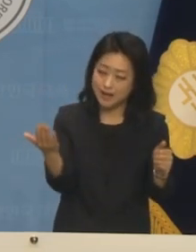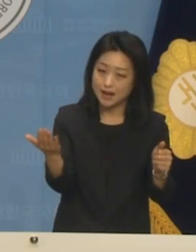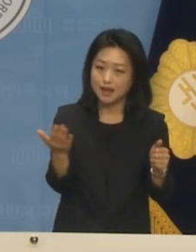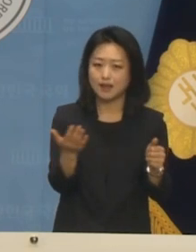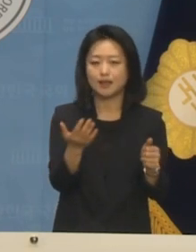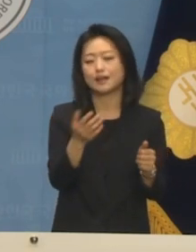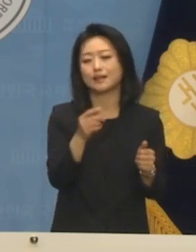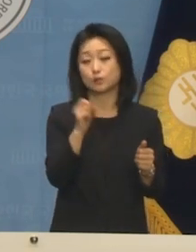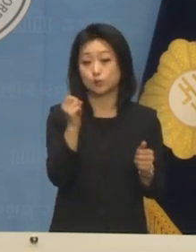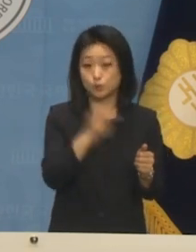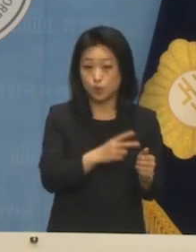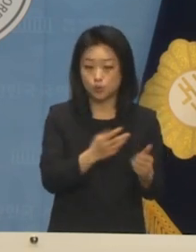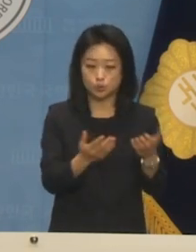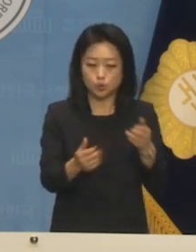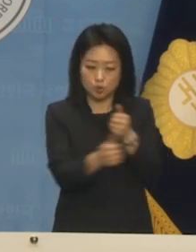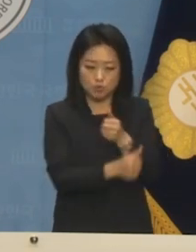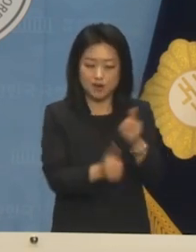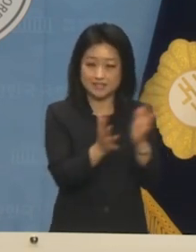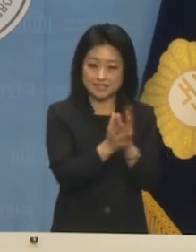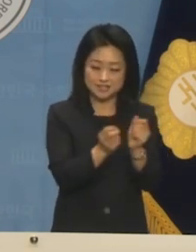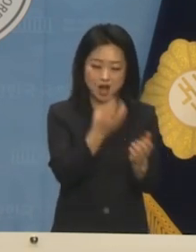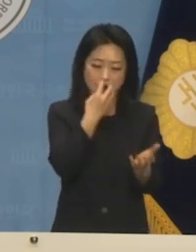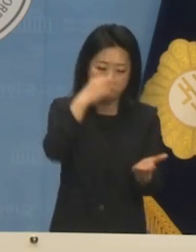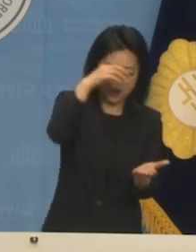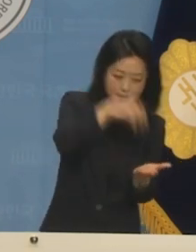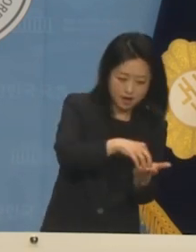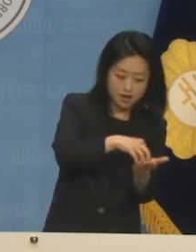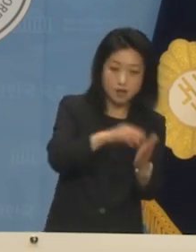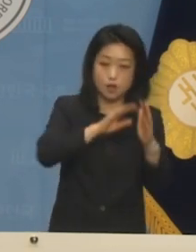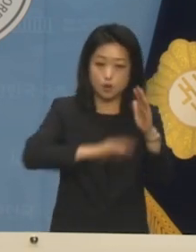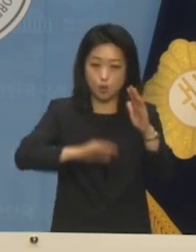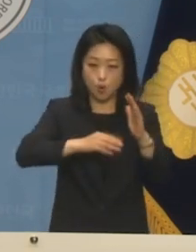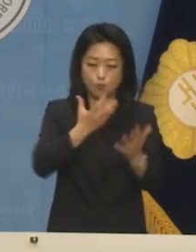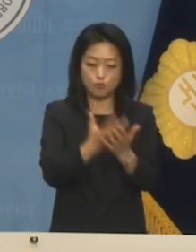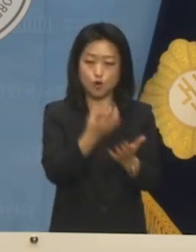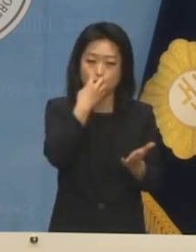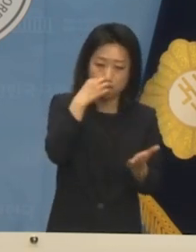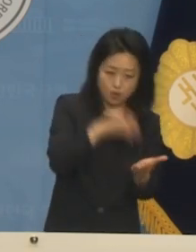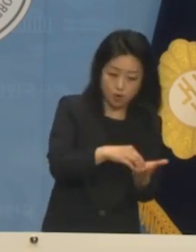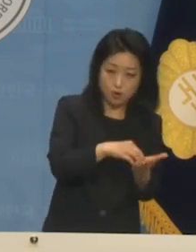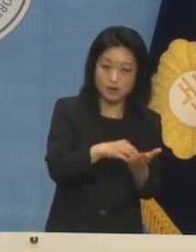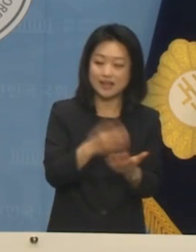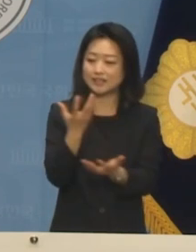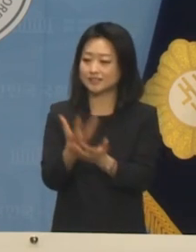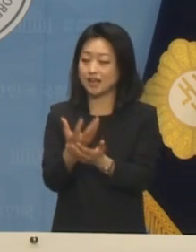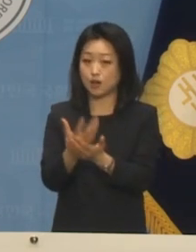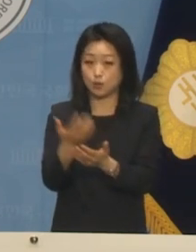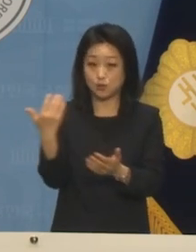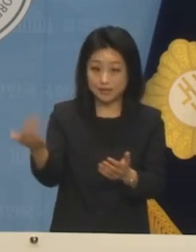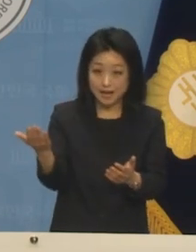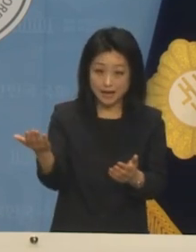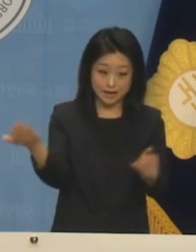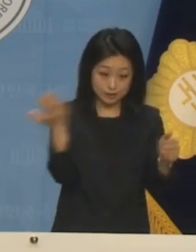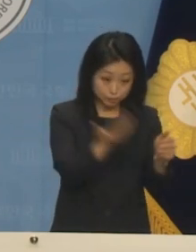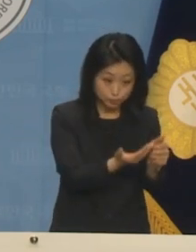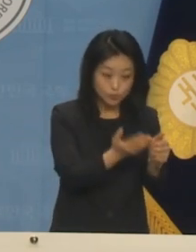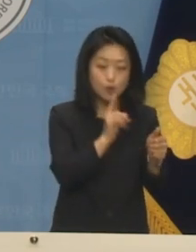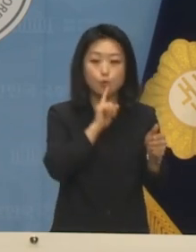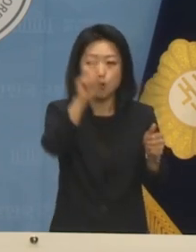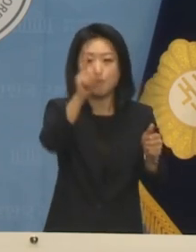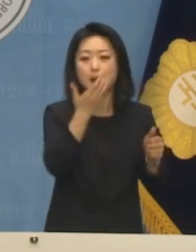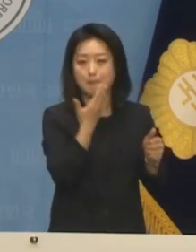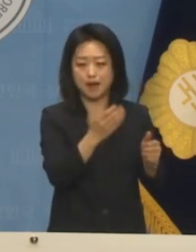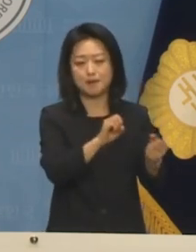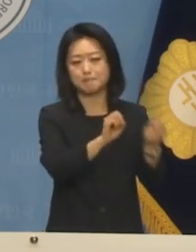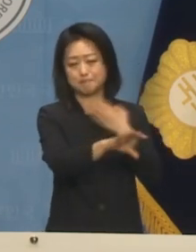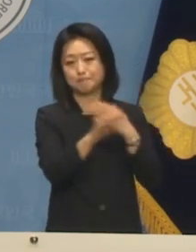되고 노동위원회가 직접 직인을 찍어서 공문으로 자료 제출을 요구한 경우에만 고발 의무가 있다고 회신을